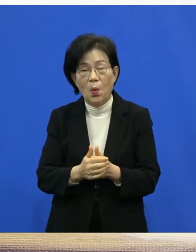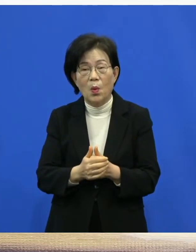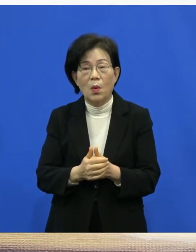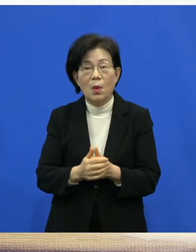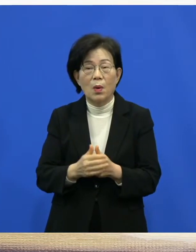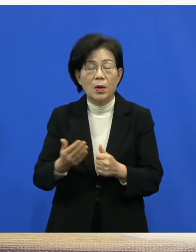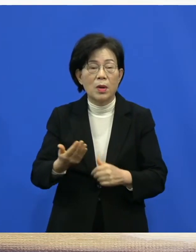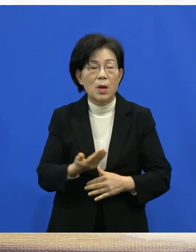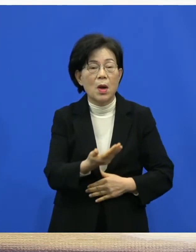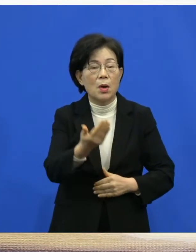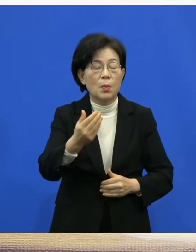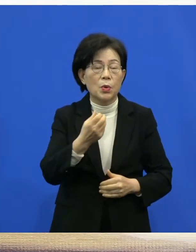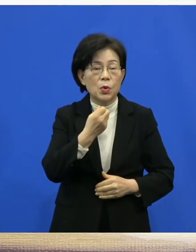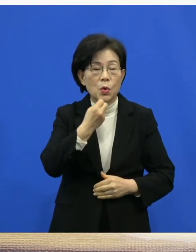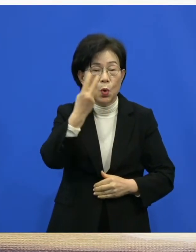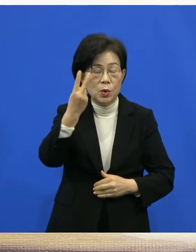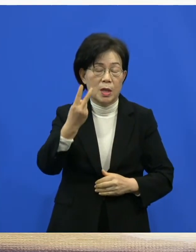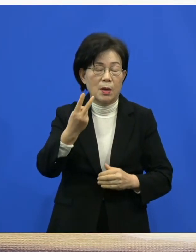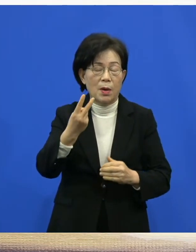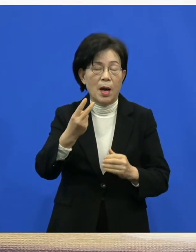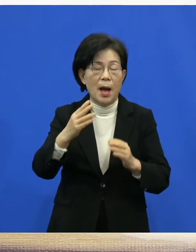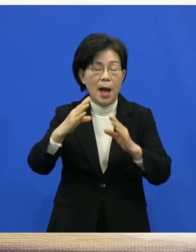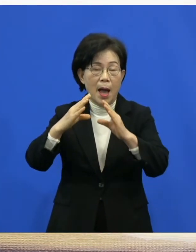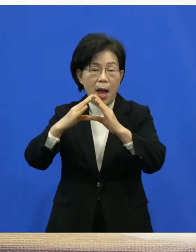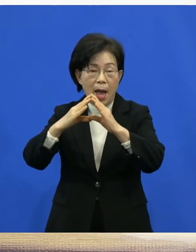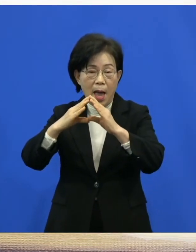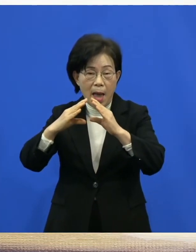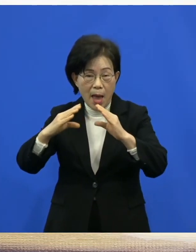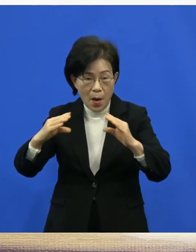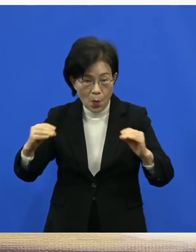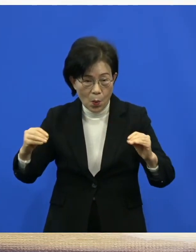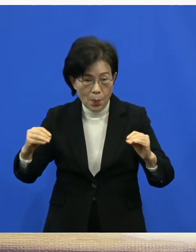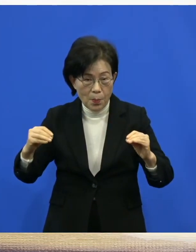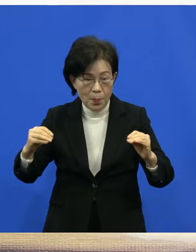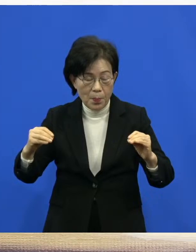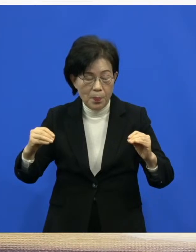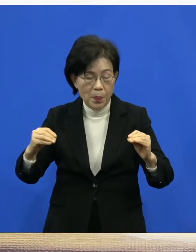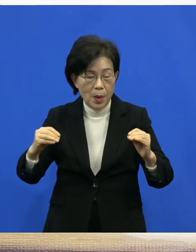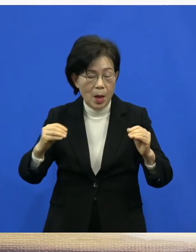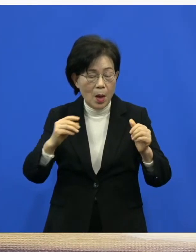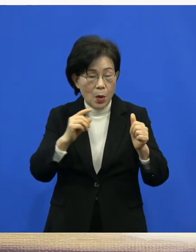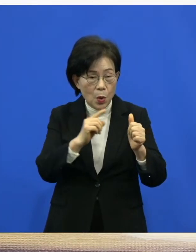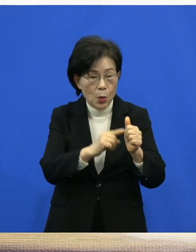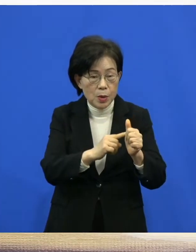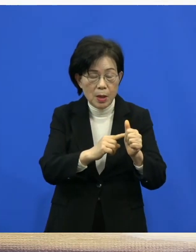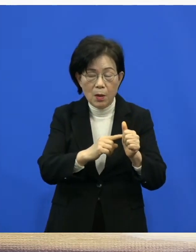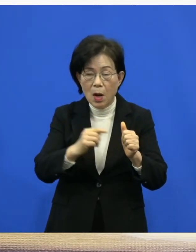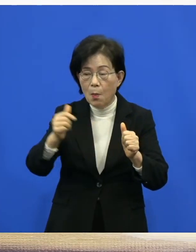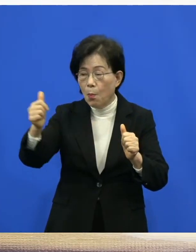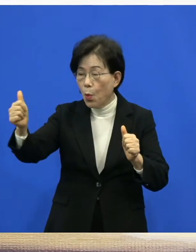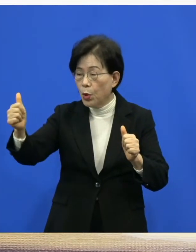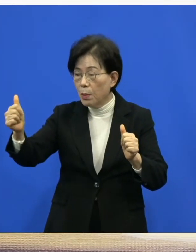사랑하는 성도 여러분, 요셉과 애굽 그리고 요셉과 보디발의 만남은 우연일까요?